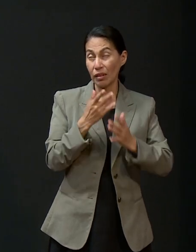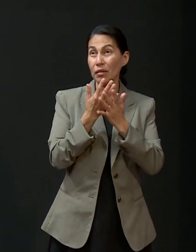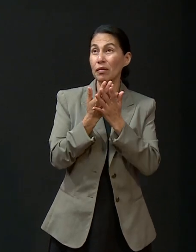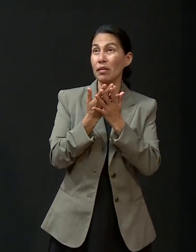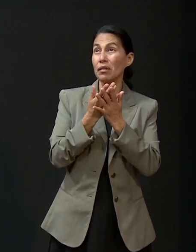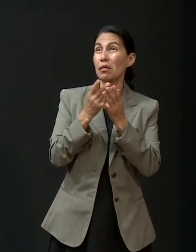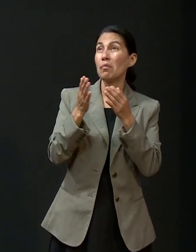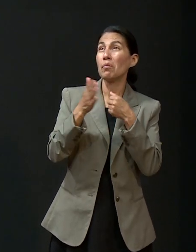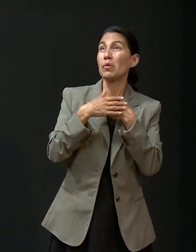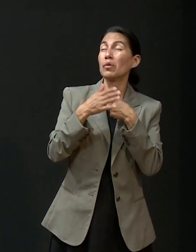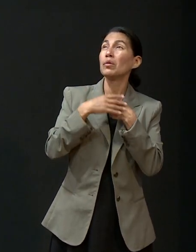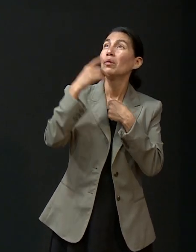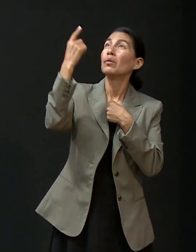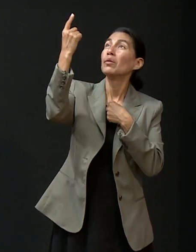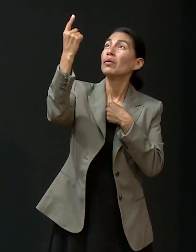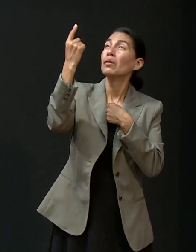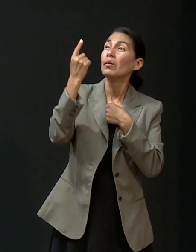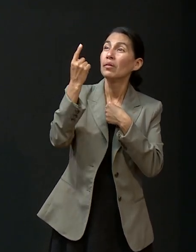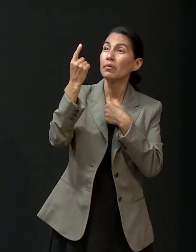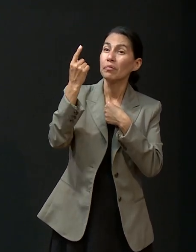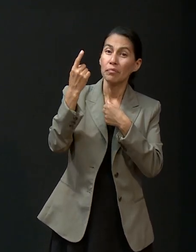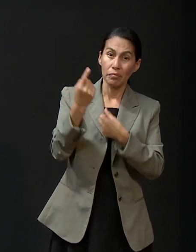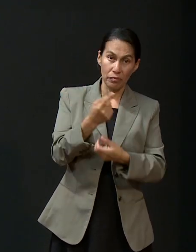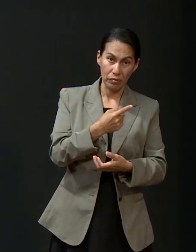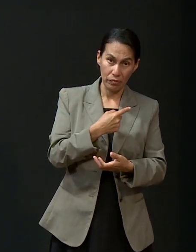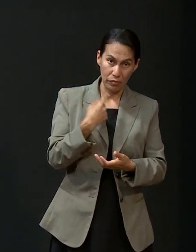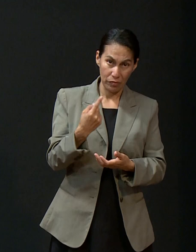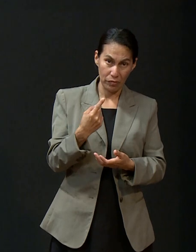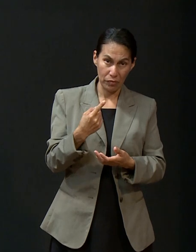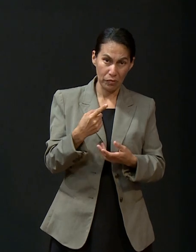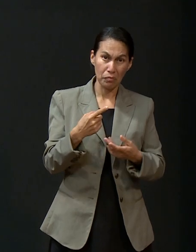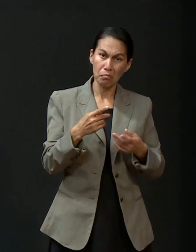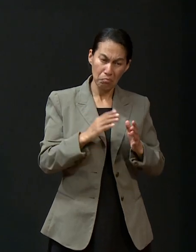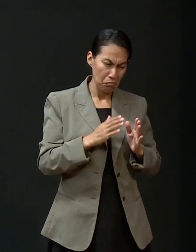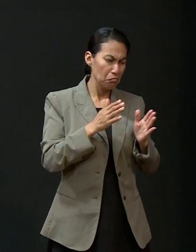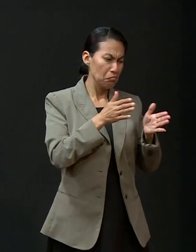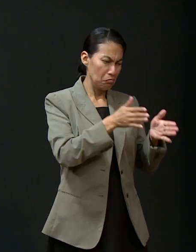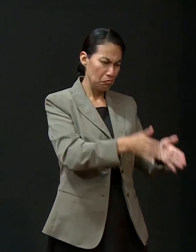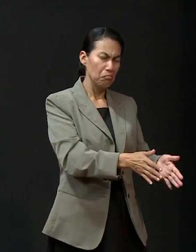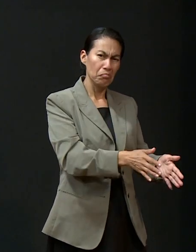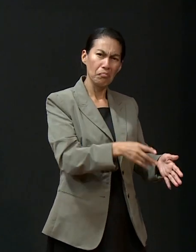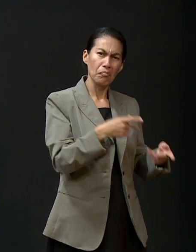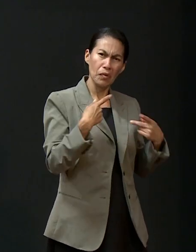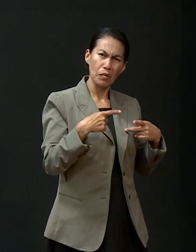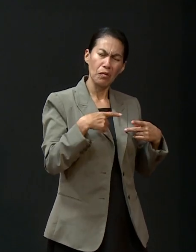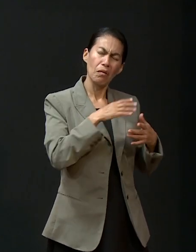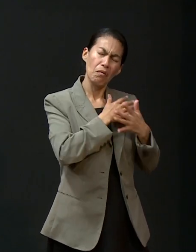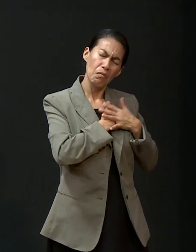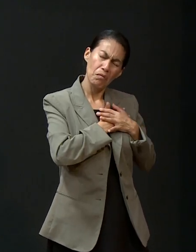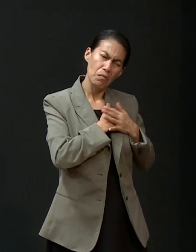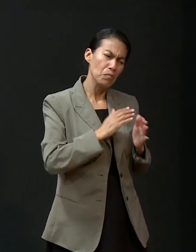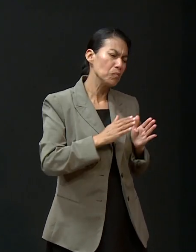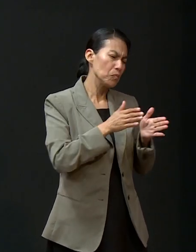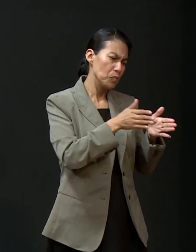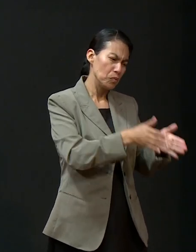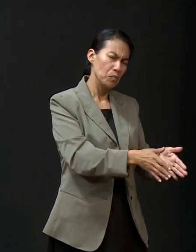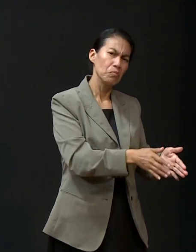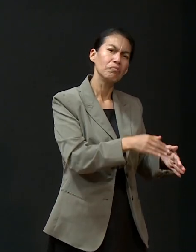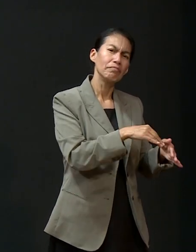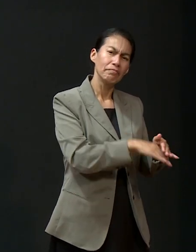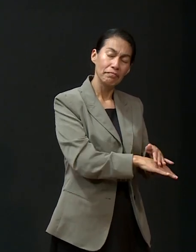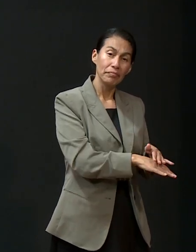Con esa esperanza Entregamos Al polvo de la tierra A nuestros seres amados